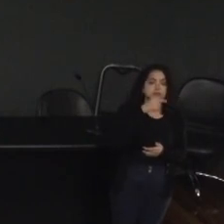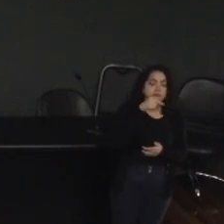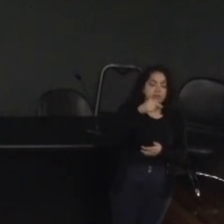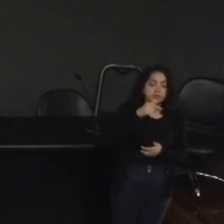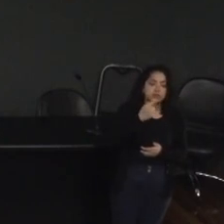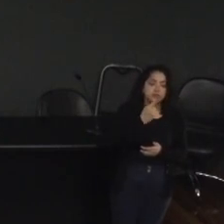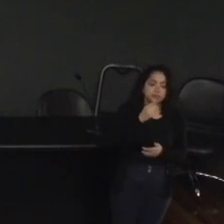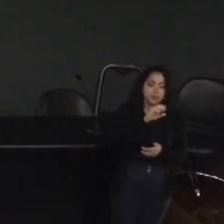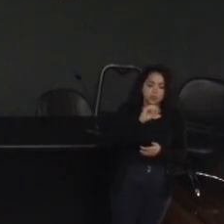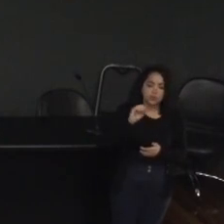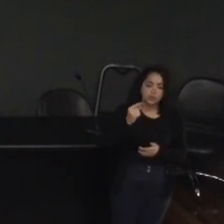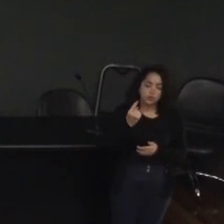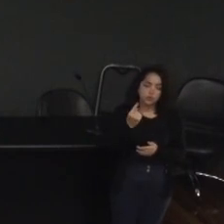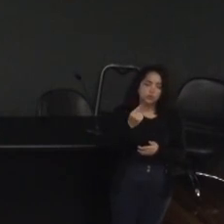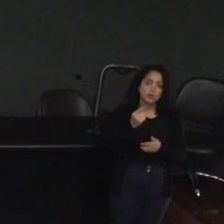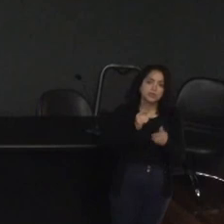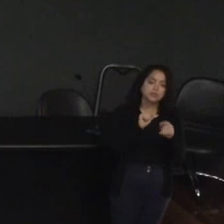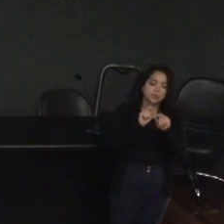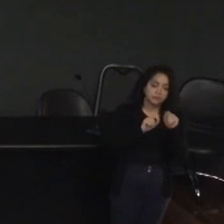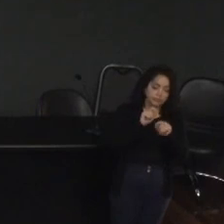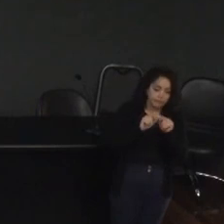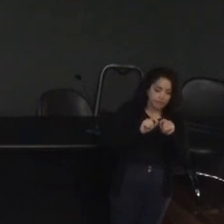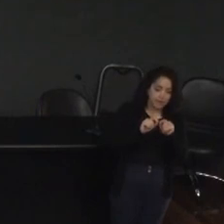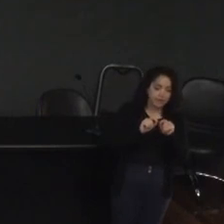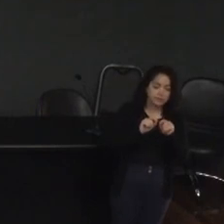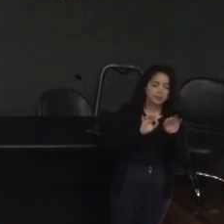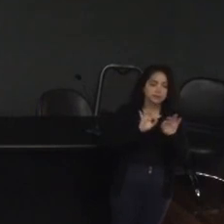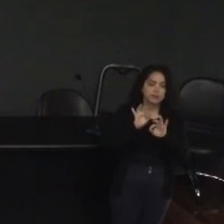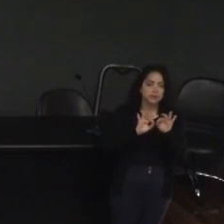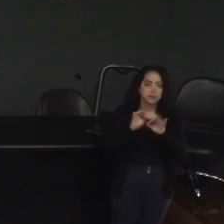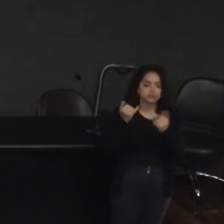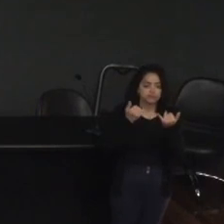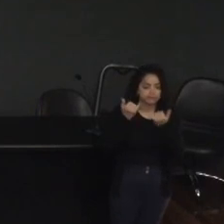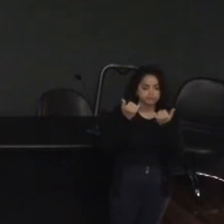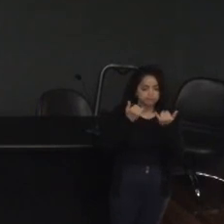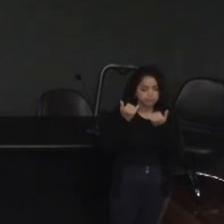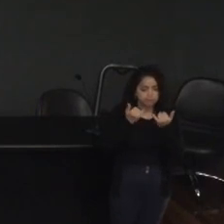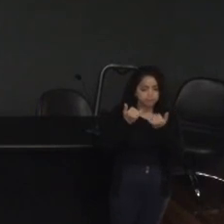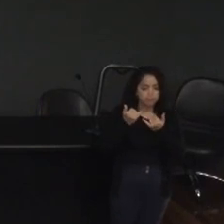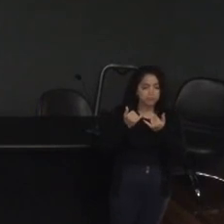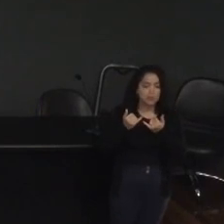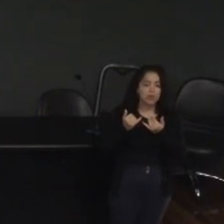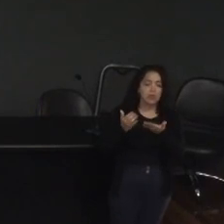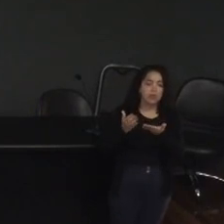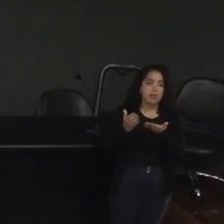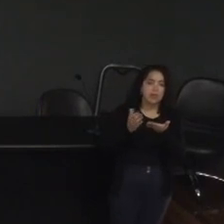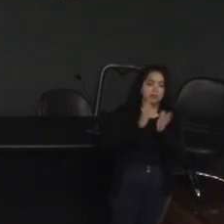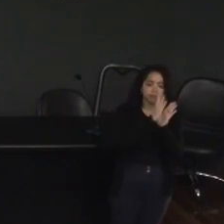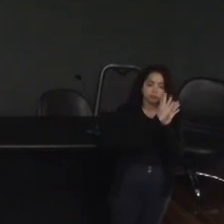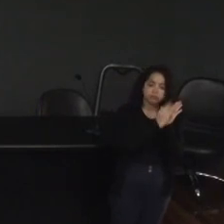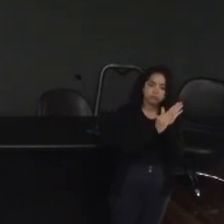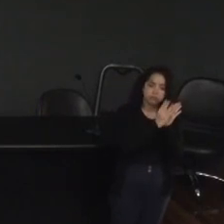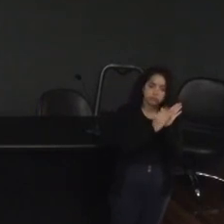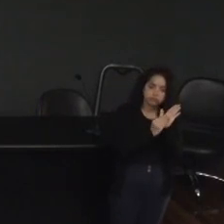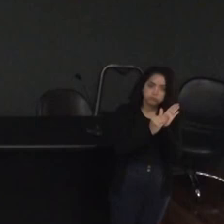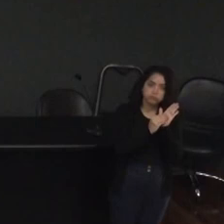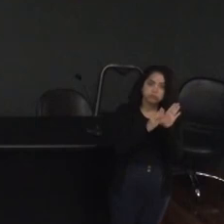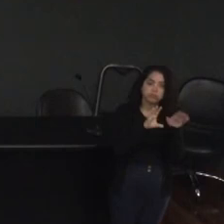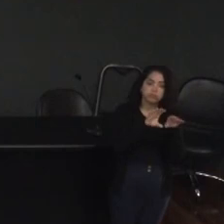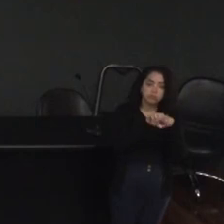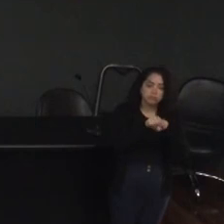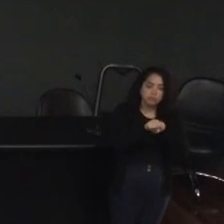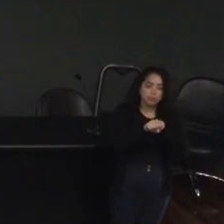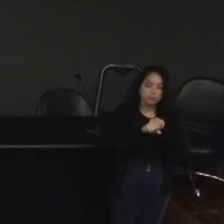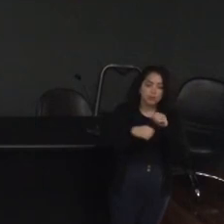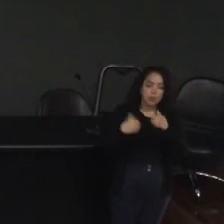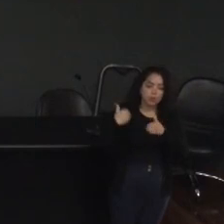vão tratar né do processo de segurança e tecnologia da informação Então essa é a metodologia que funciona como base da formação do